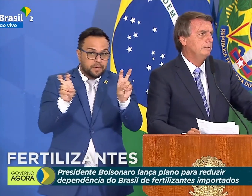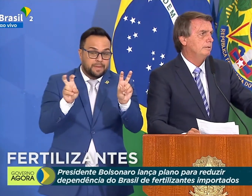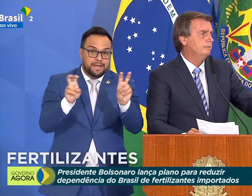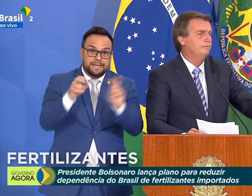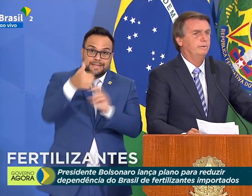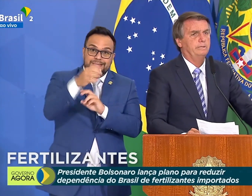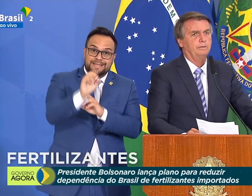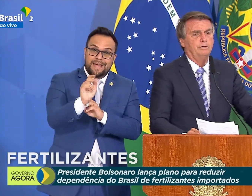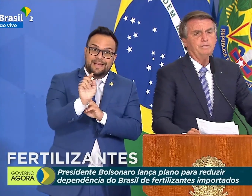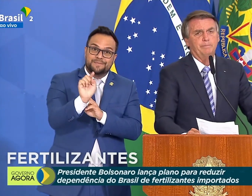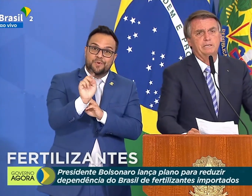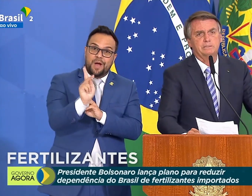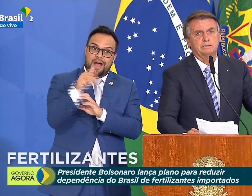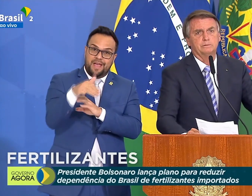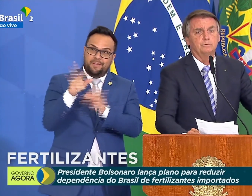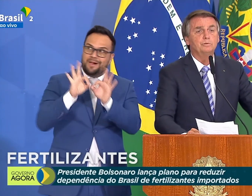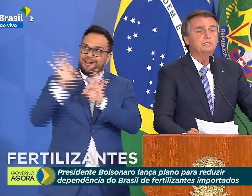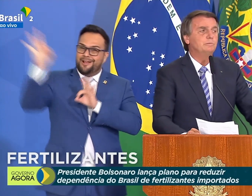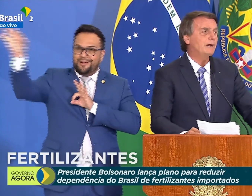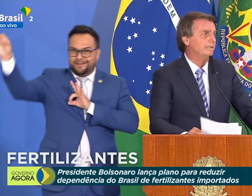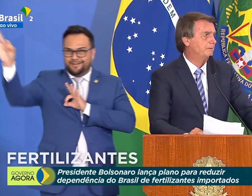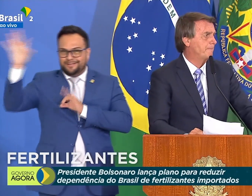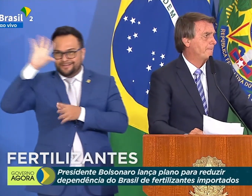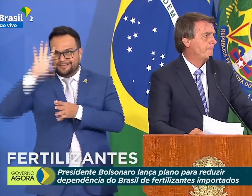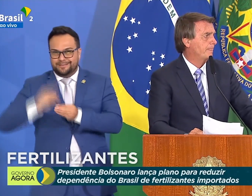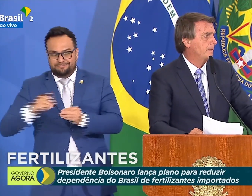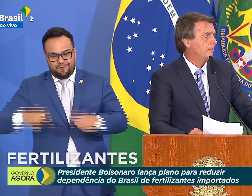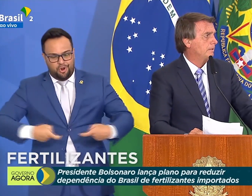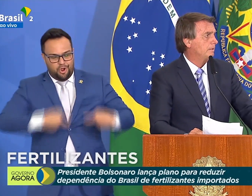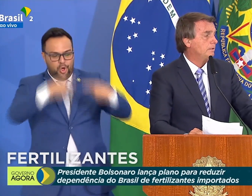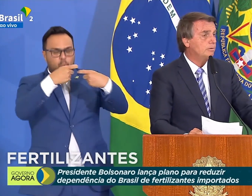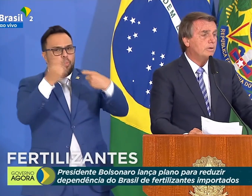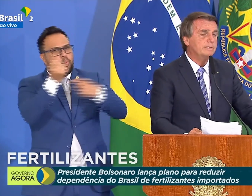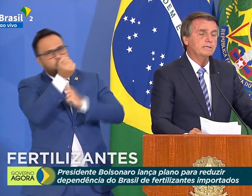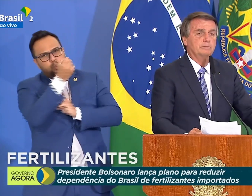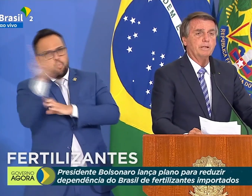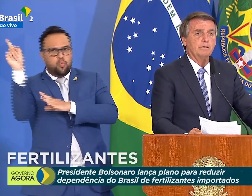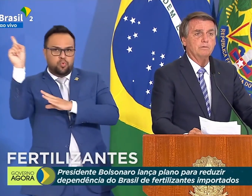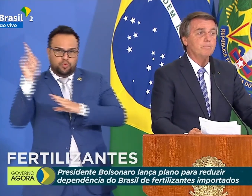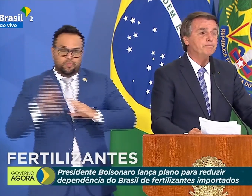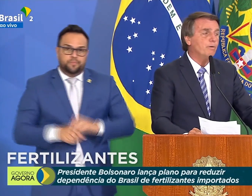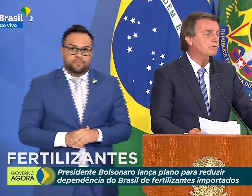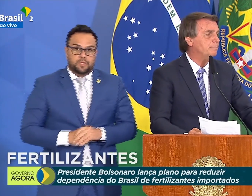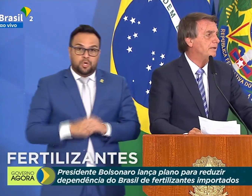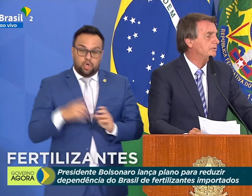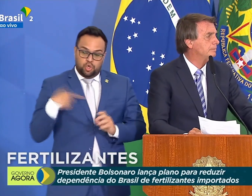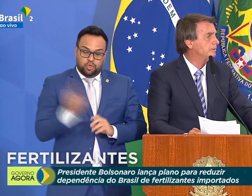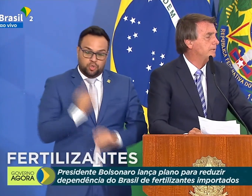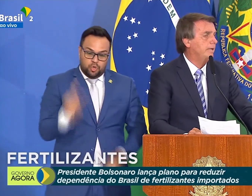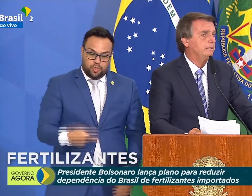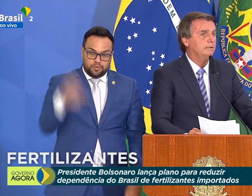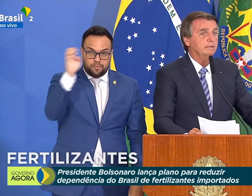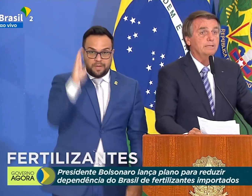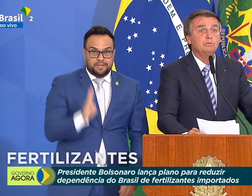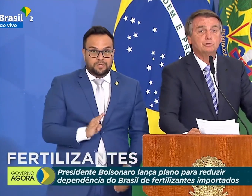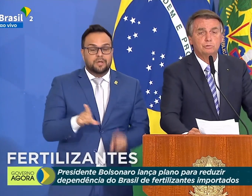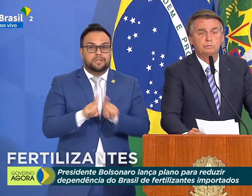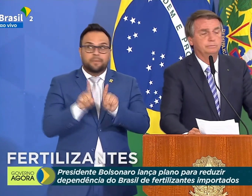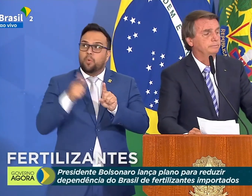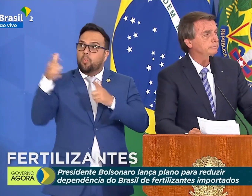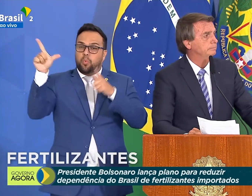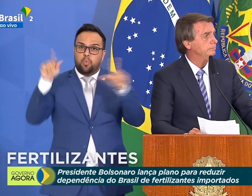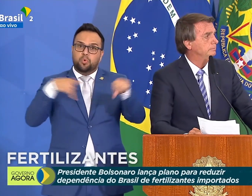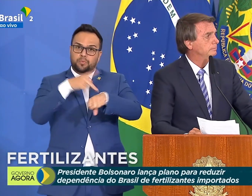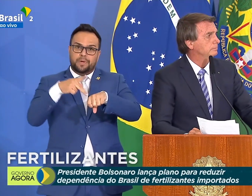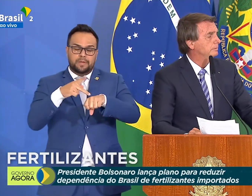distância, foi, obviamente, o último ato. E nós, aqui no Brasil, como poucos países do mundo têm, temos